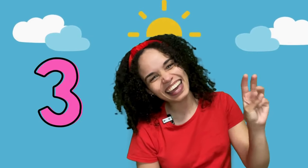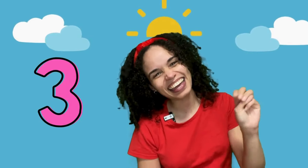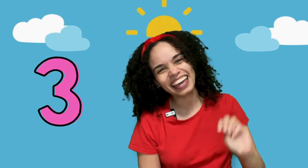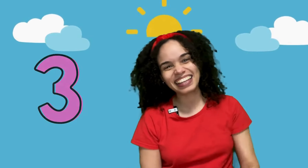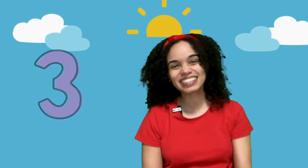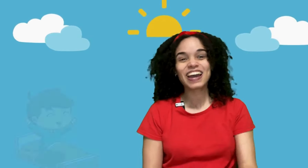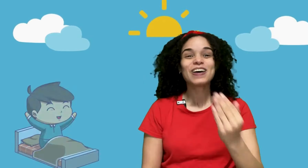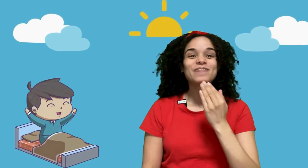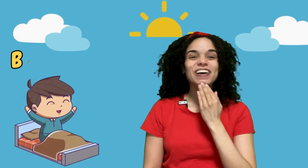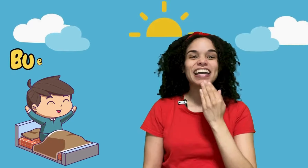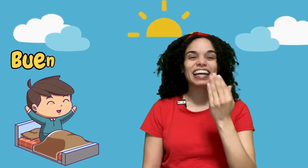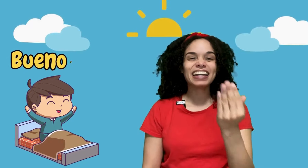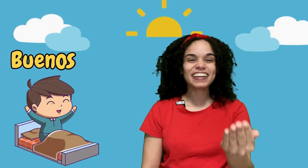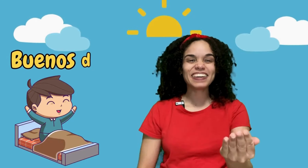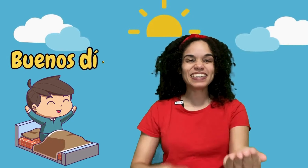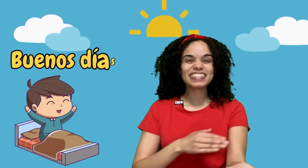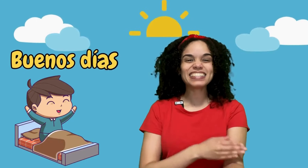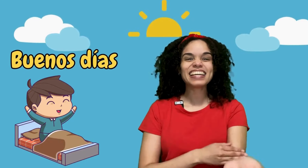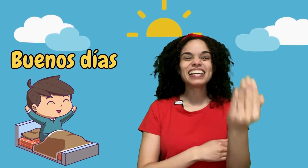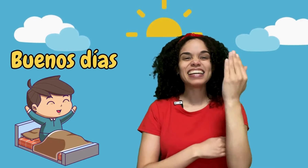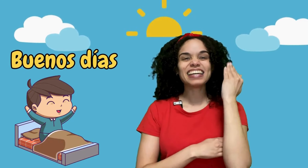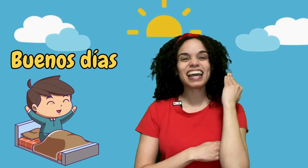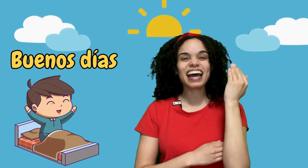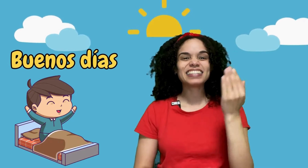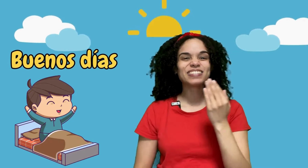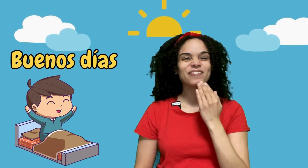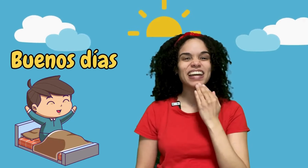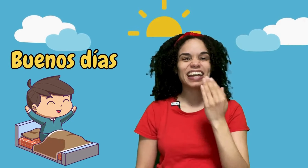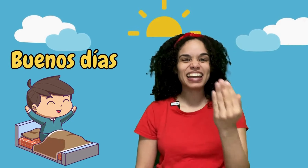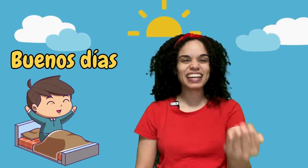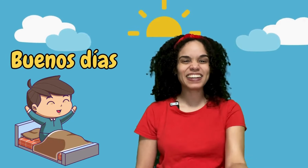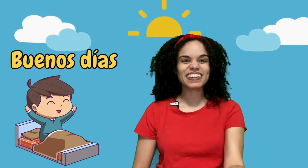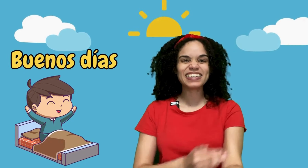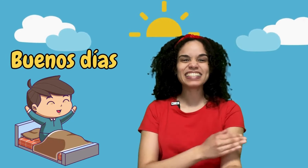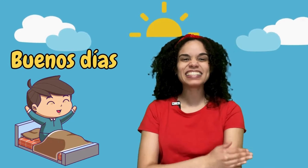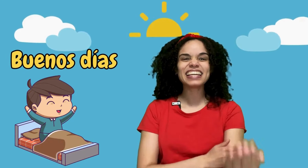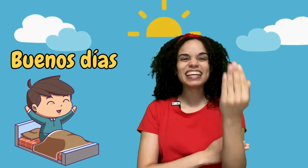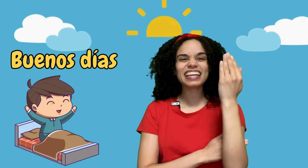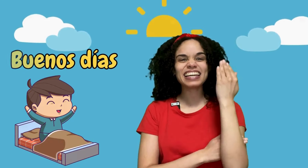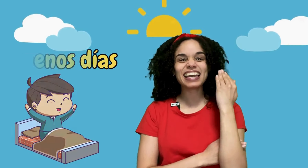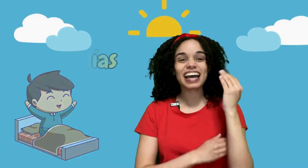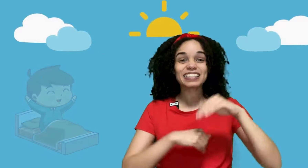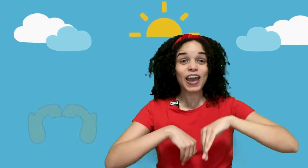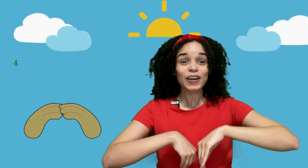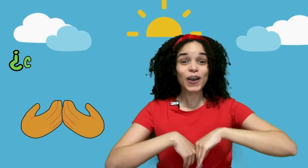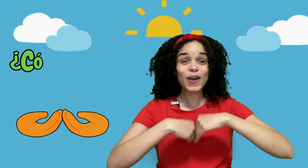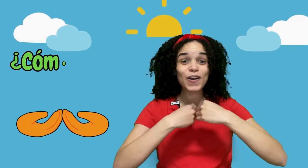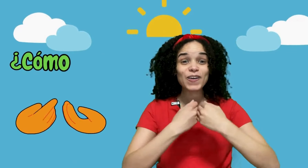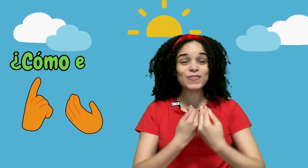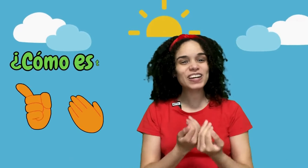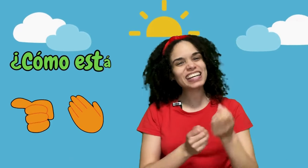tres Buenos días Buenos días Cómo